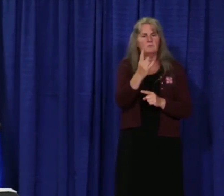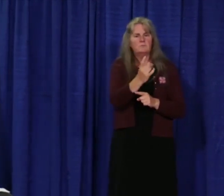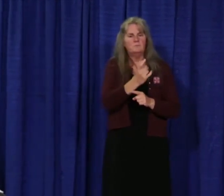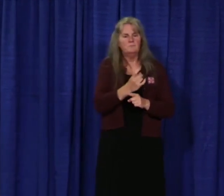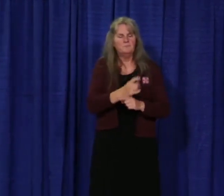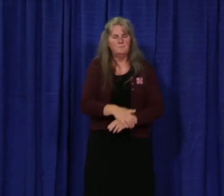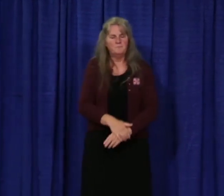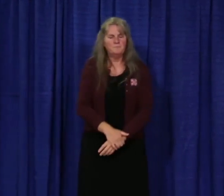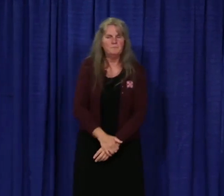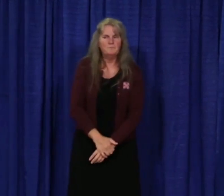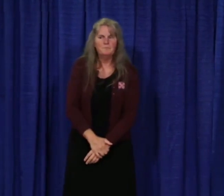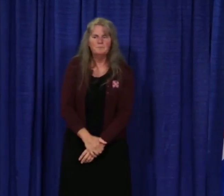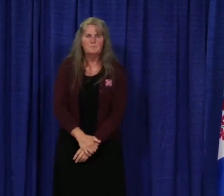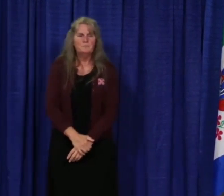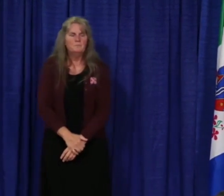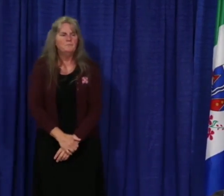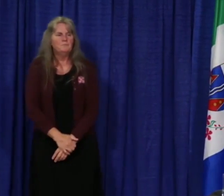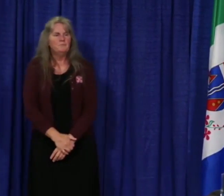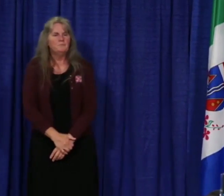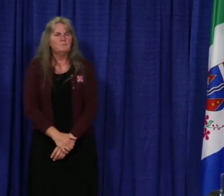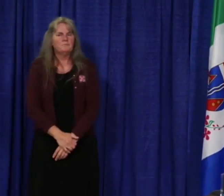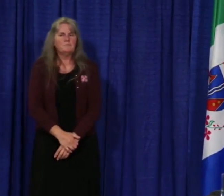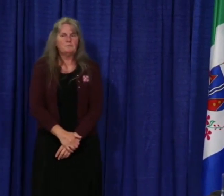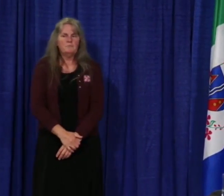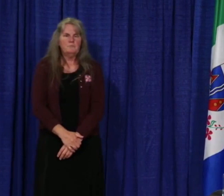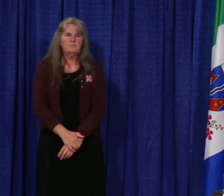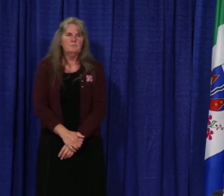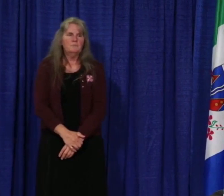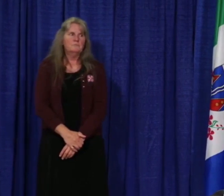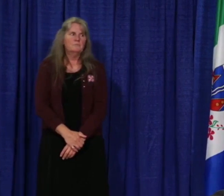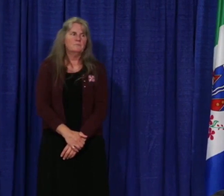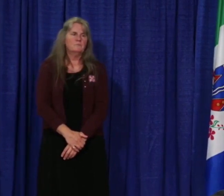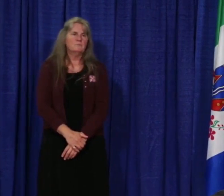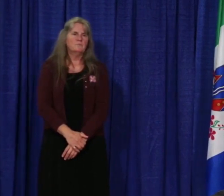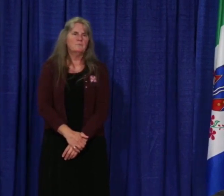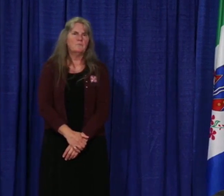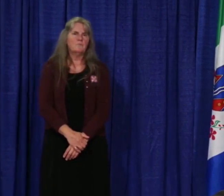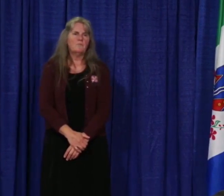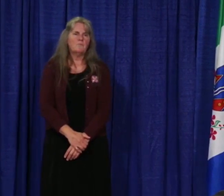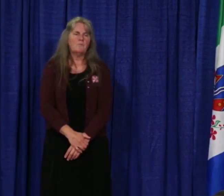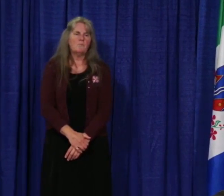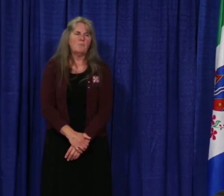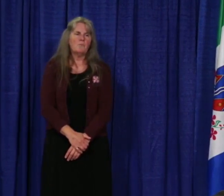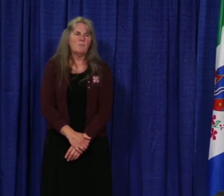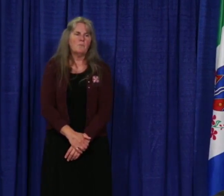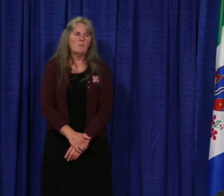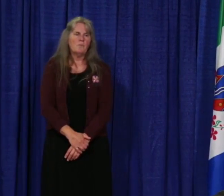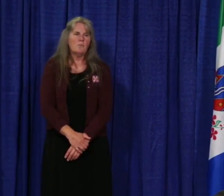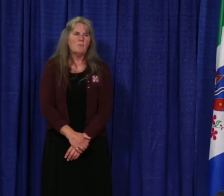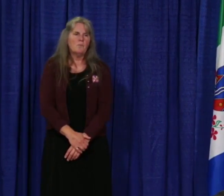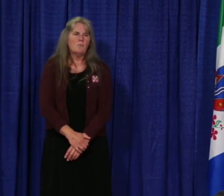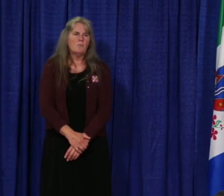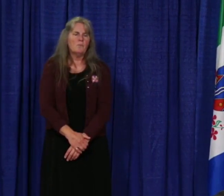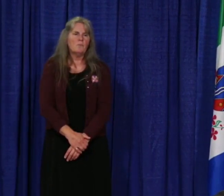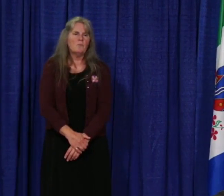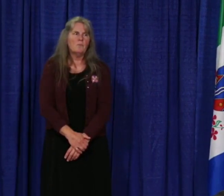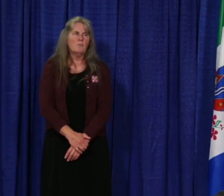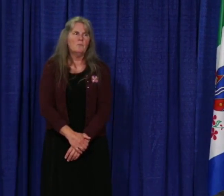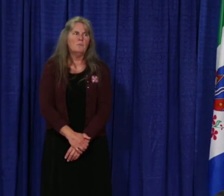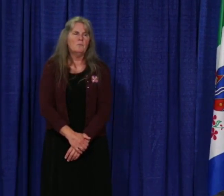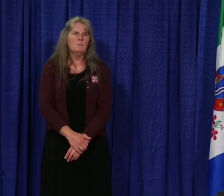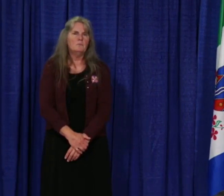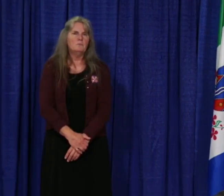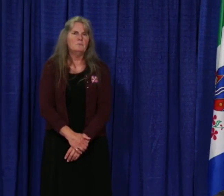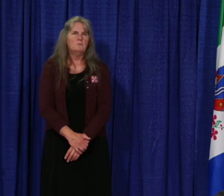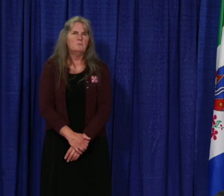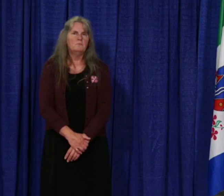qui va changer et ce qui va pas changer avec la troisième phase si ça entre en jeu le 3 août. Donc,